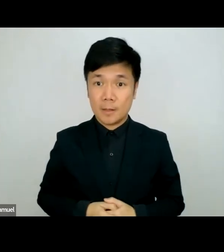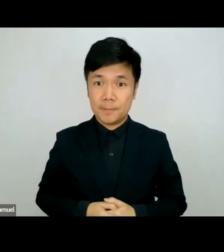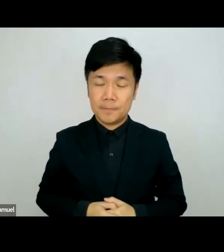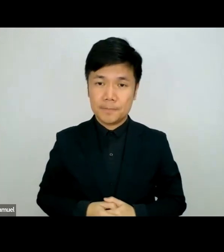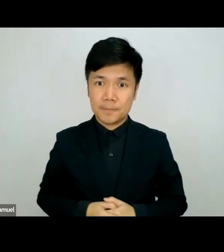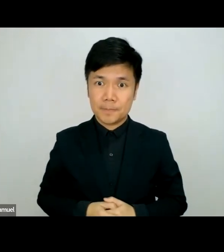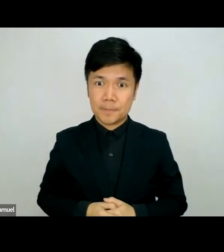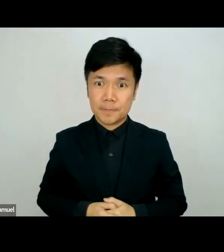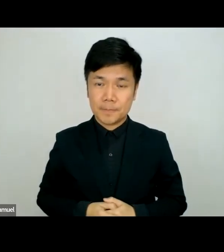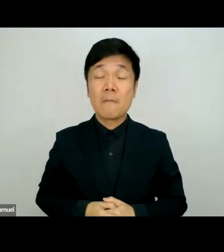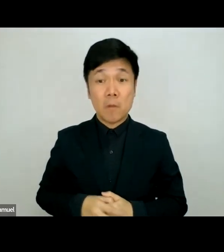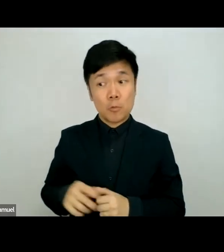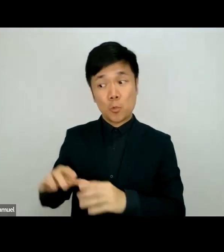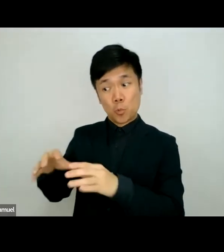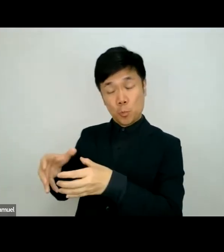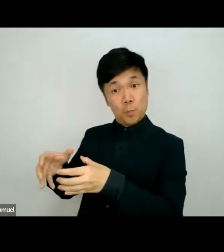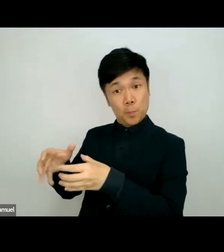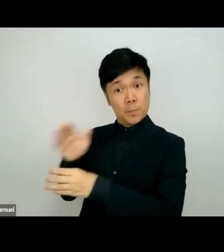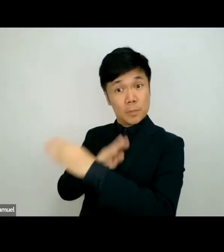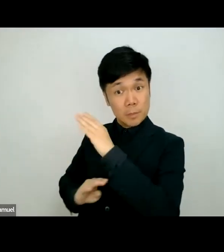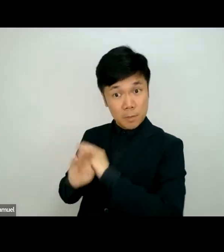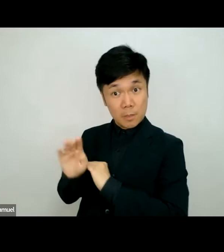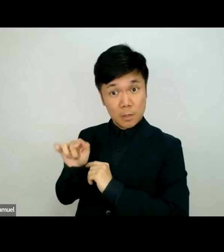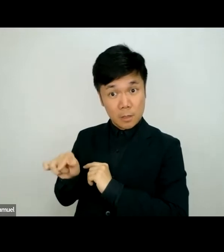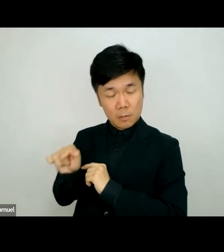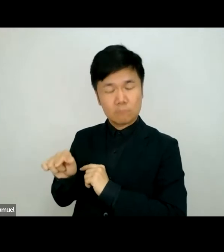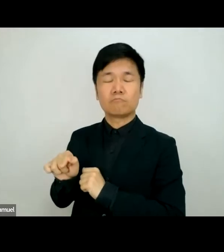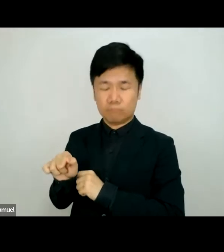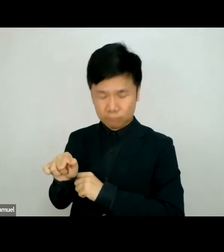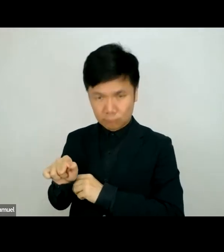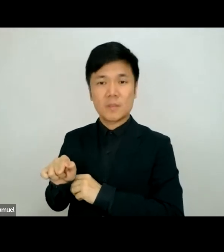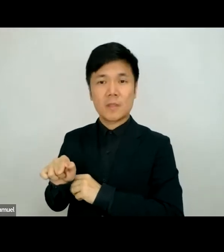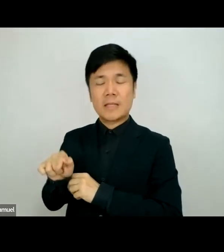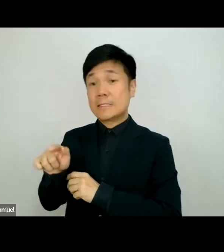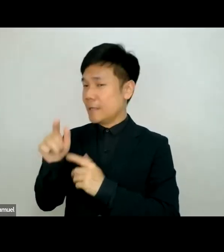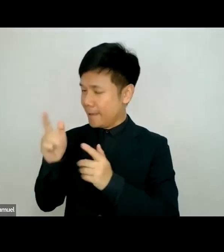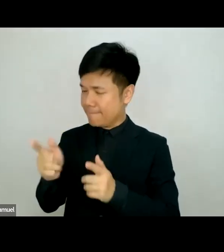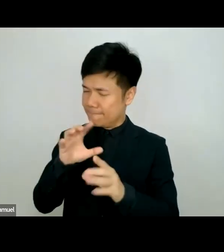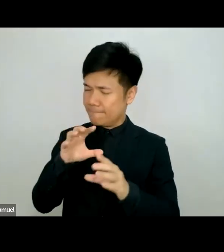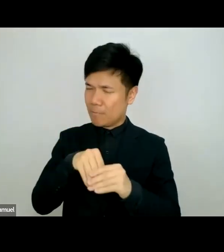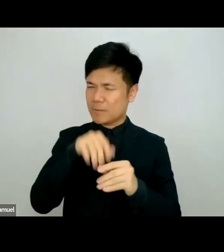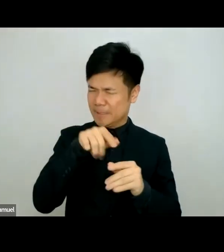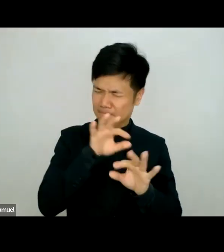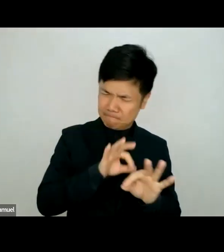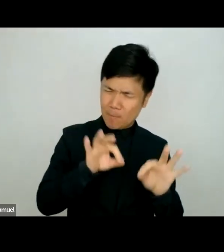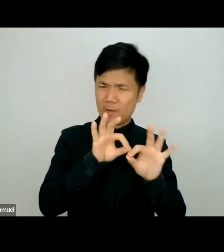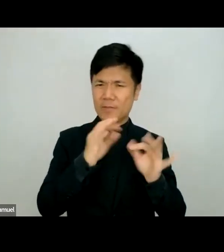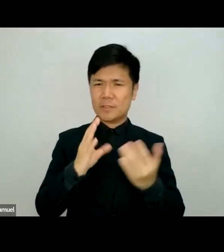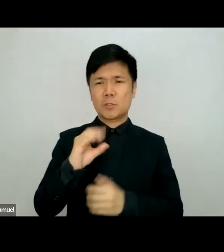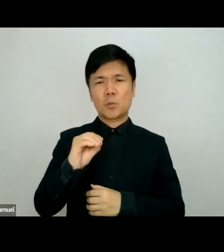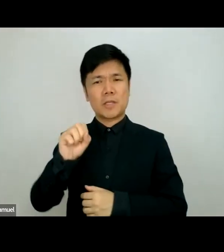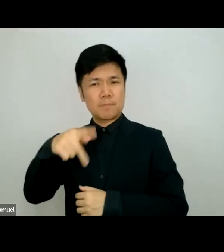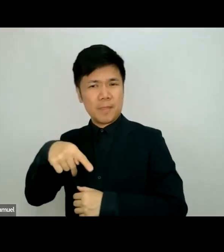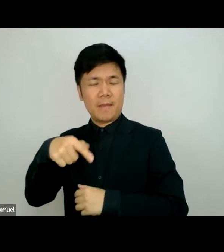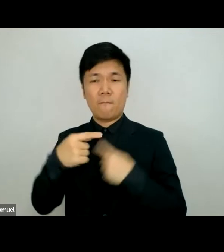La participation de personnes en situation de handicap, c'est un thème très important de